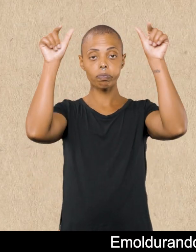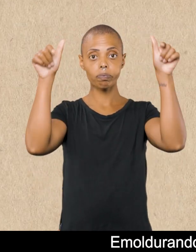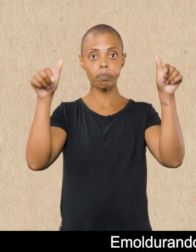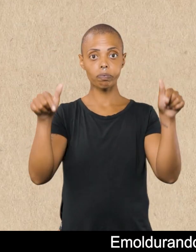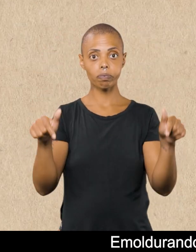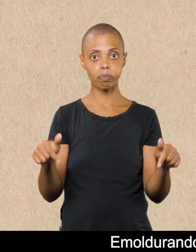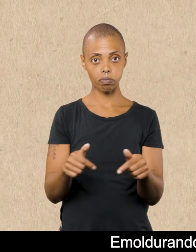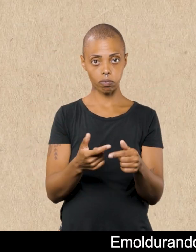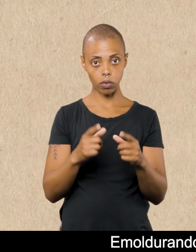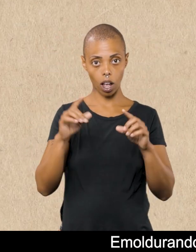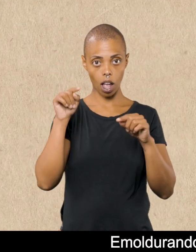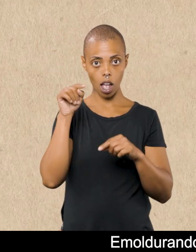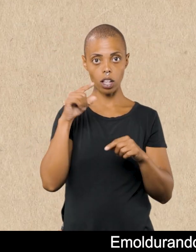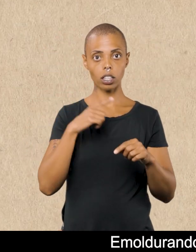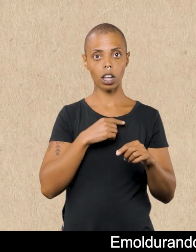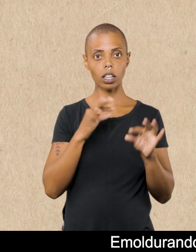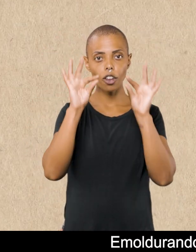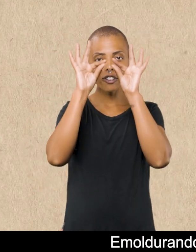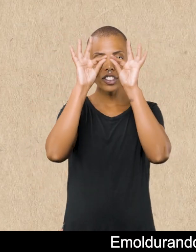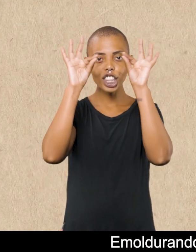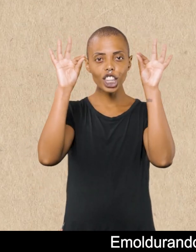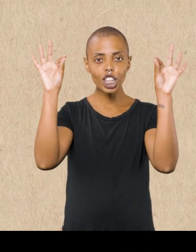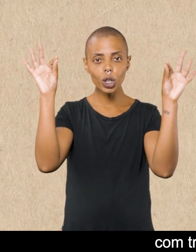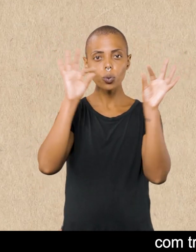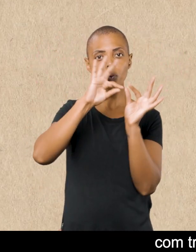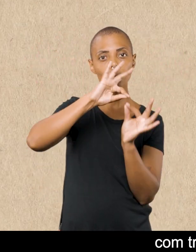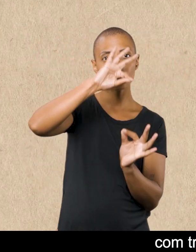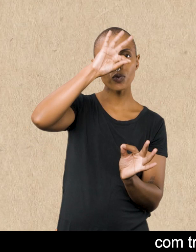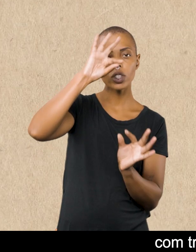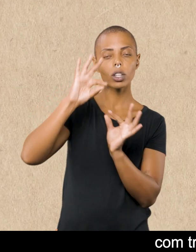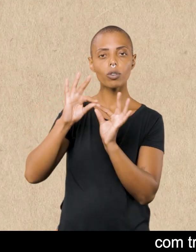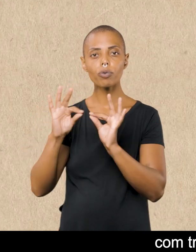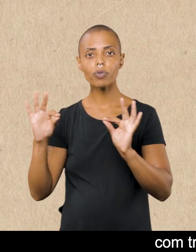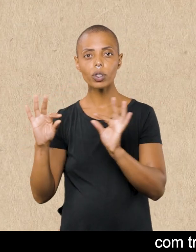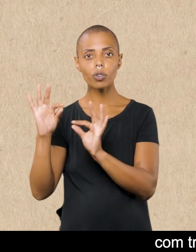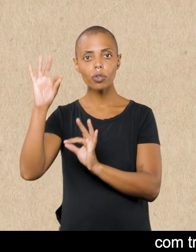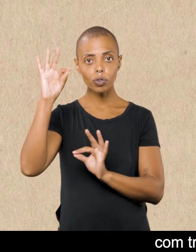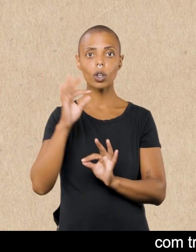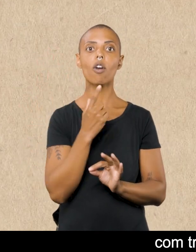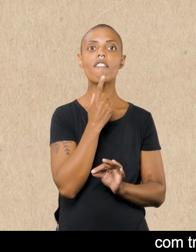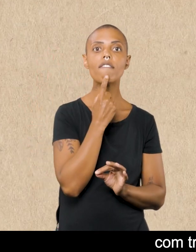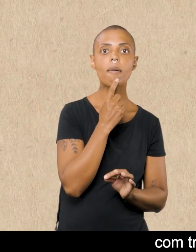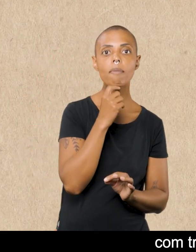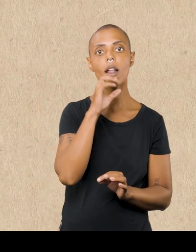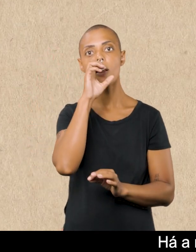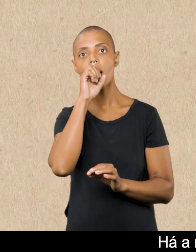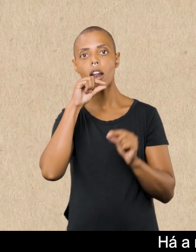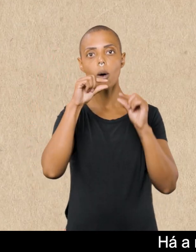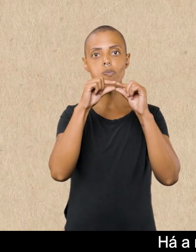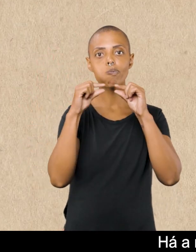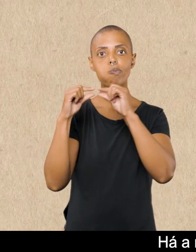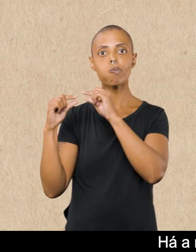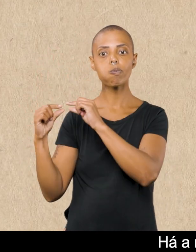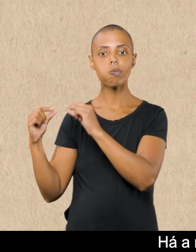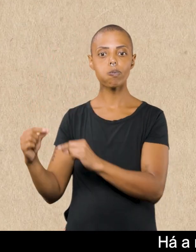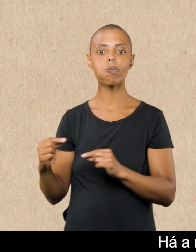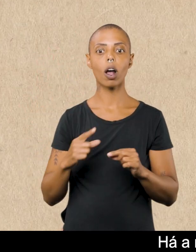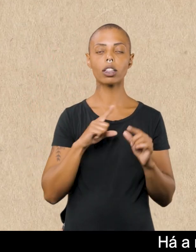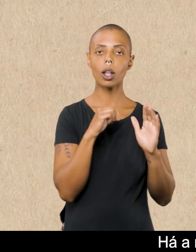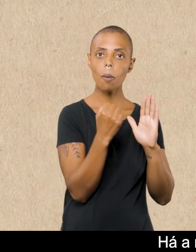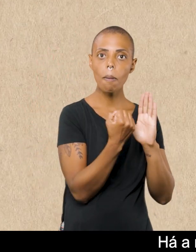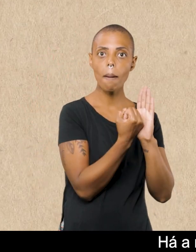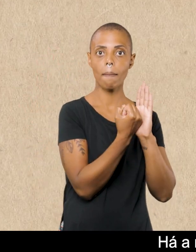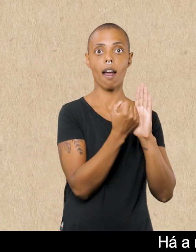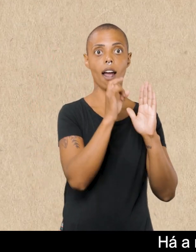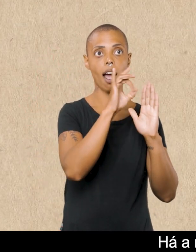de alce, um de cada lado. Emoldurando esta composição circular, há uma linha fina, com triângulos